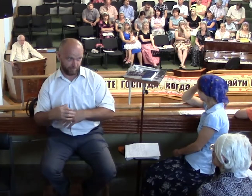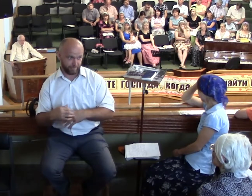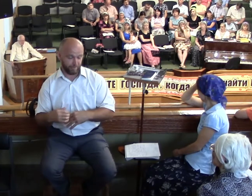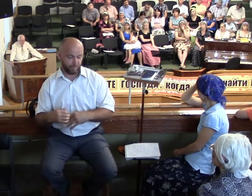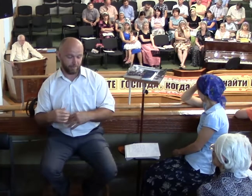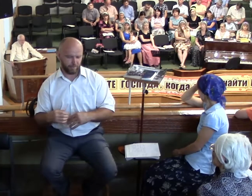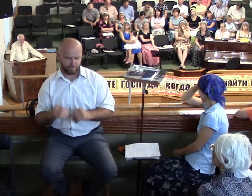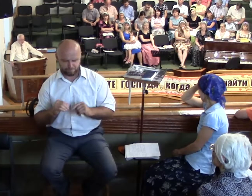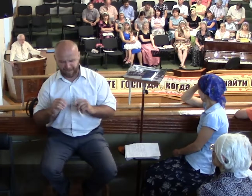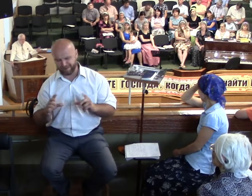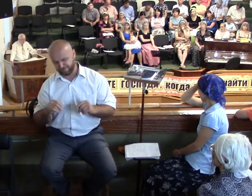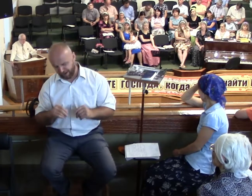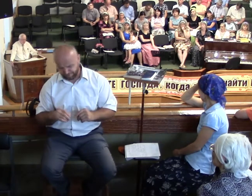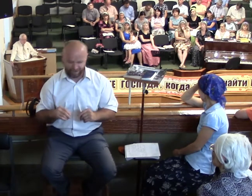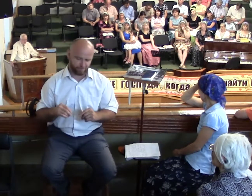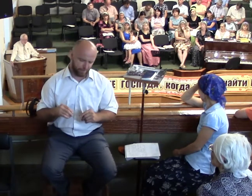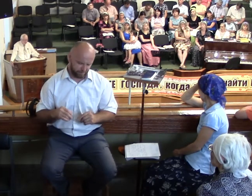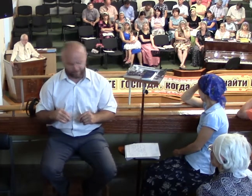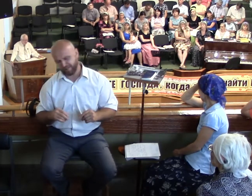все, знаете,